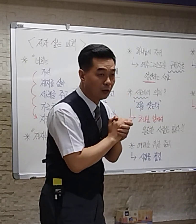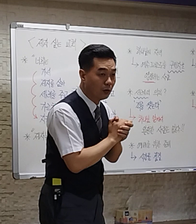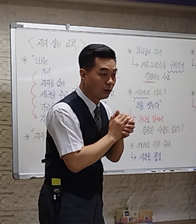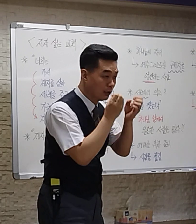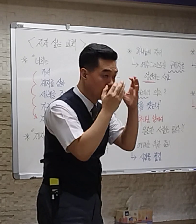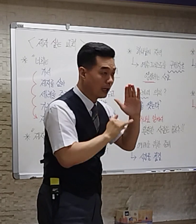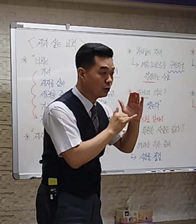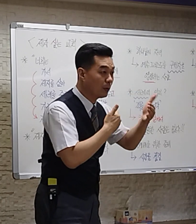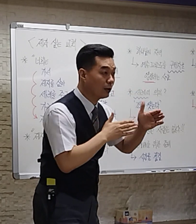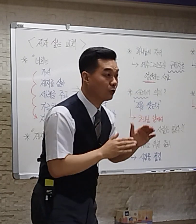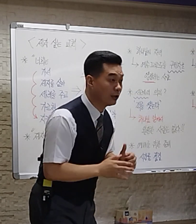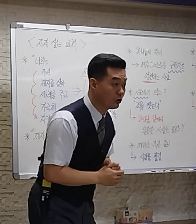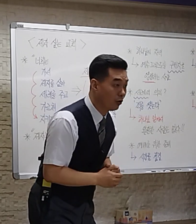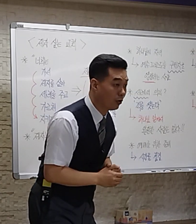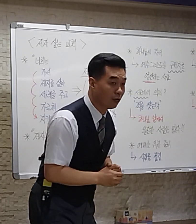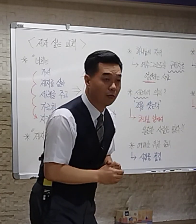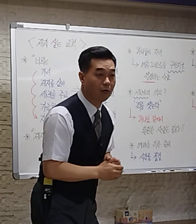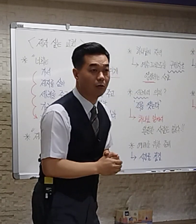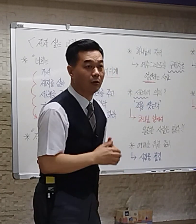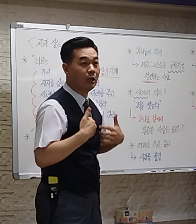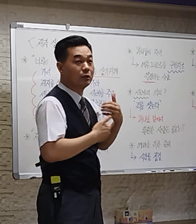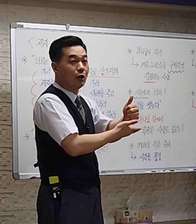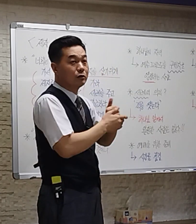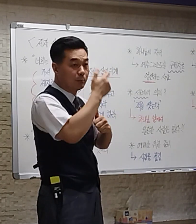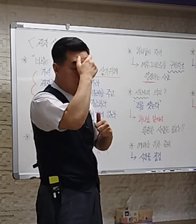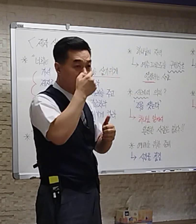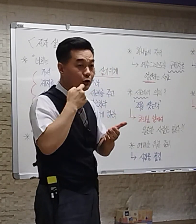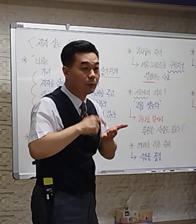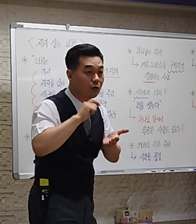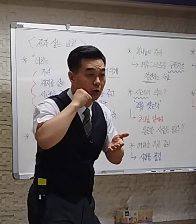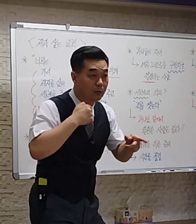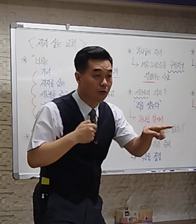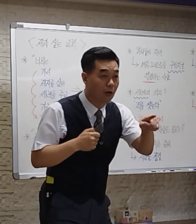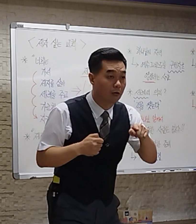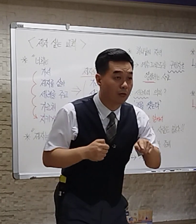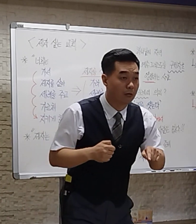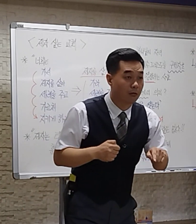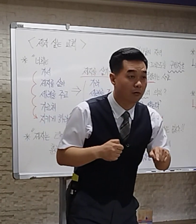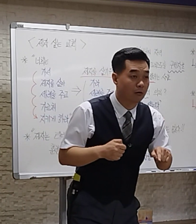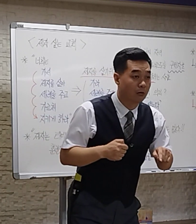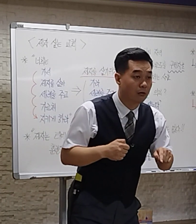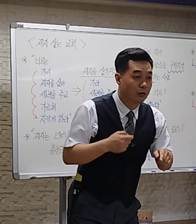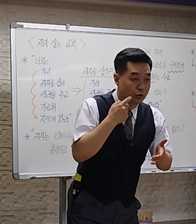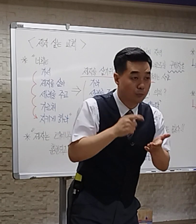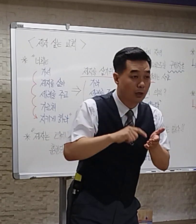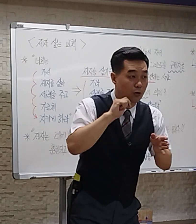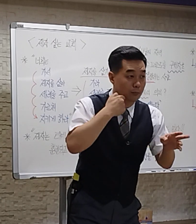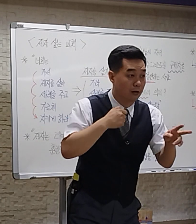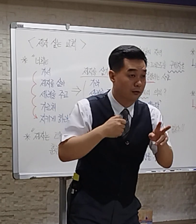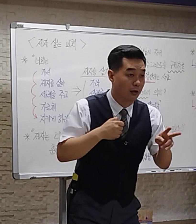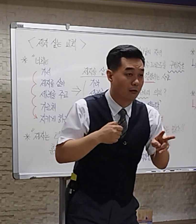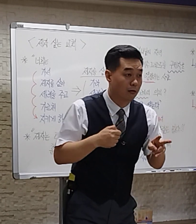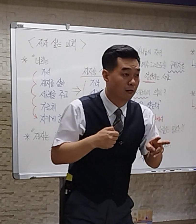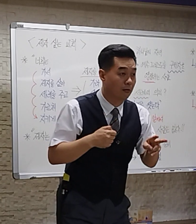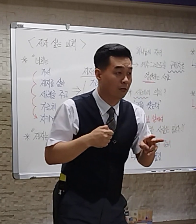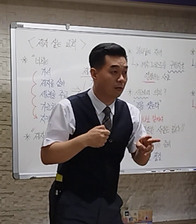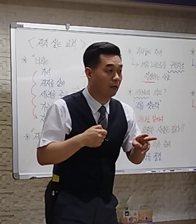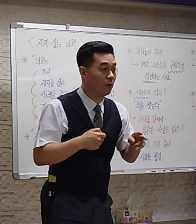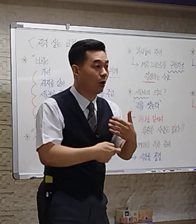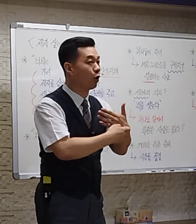하잖아요. 새가족반에서도 했죠. 그 영접 기도가 쉽다고요, 어렵다고요? 쉽다고 어렵다고 그랬어요.